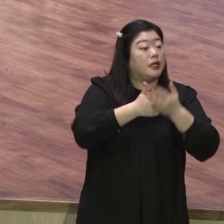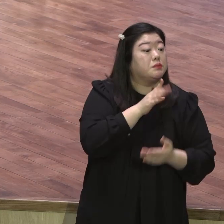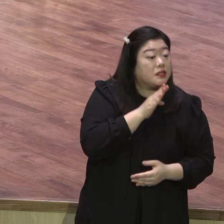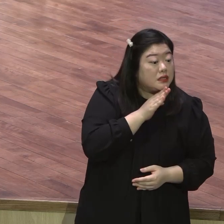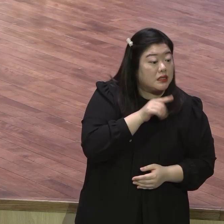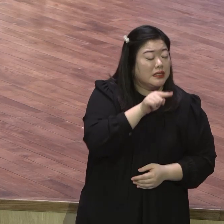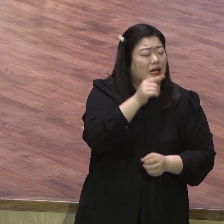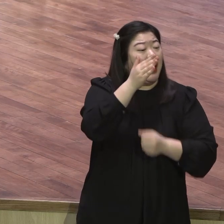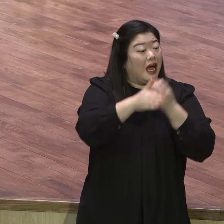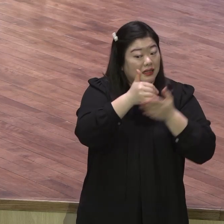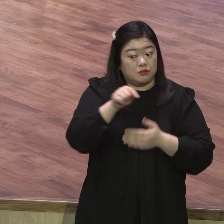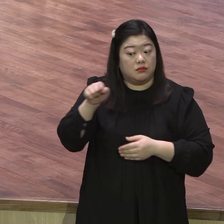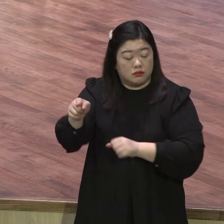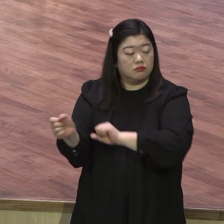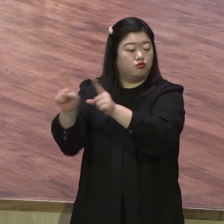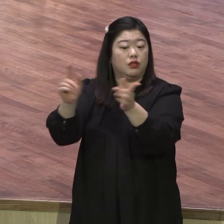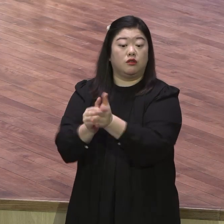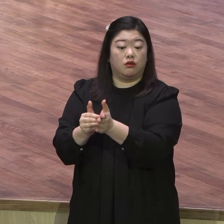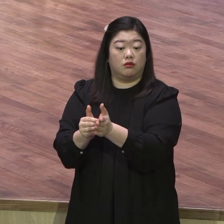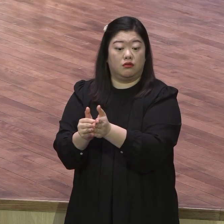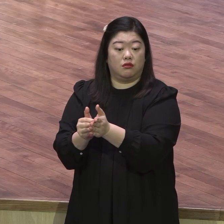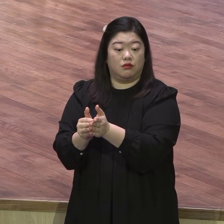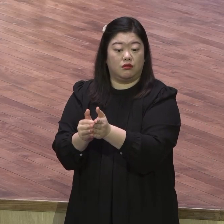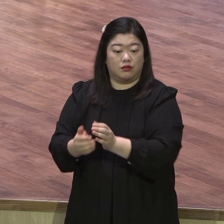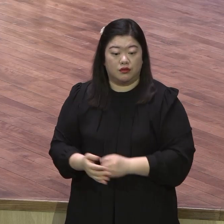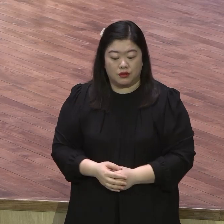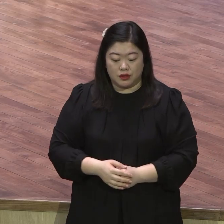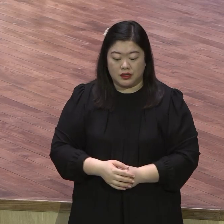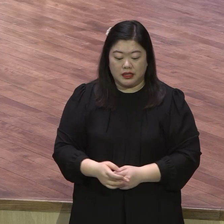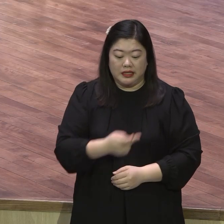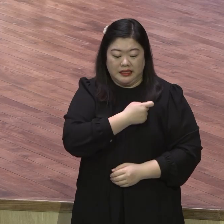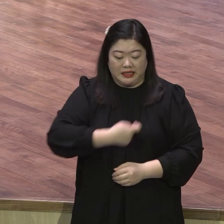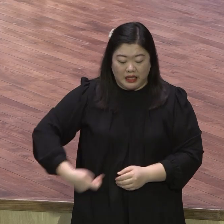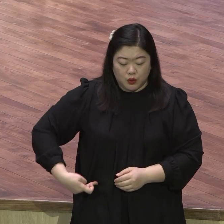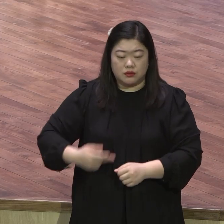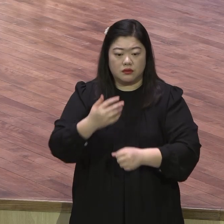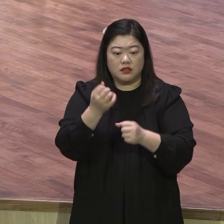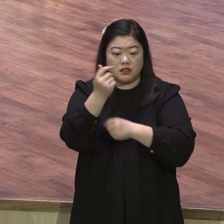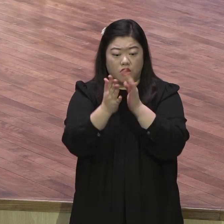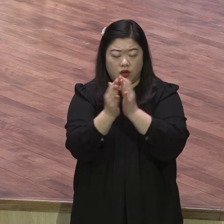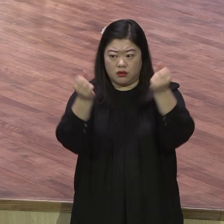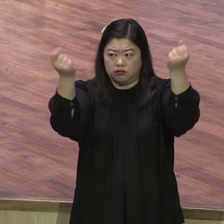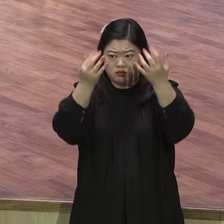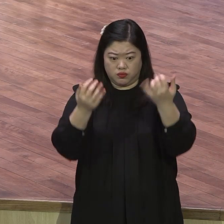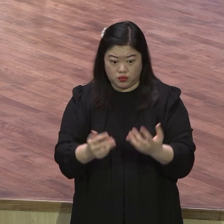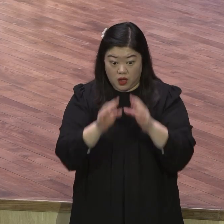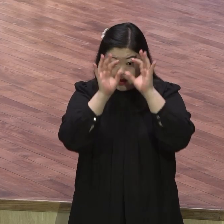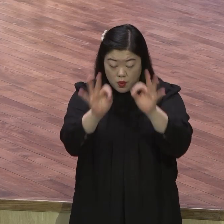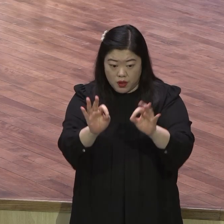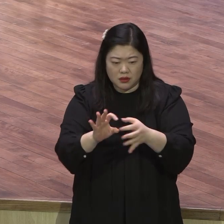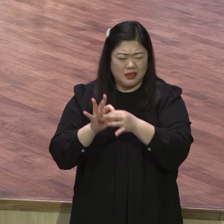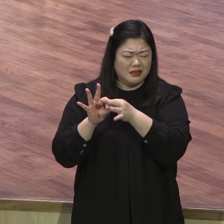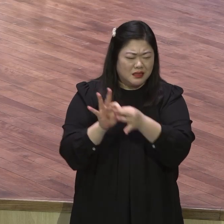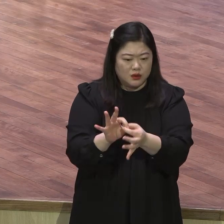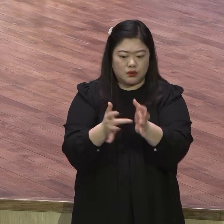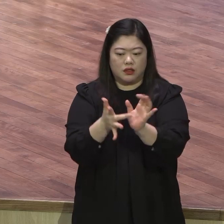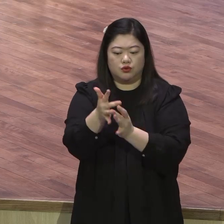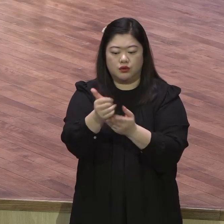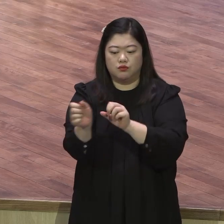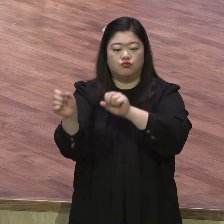바울도 사도행전 13장 30절 17장 3절 17장 31절 26장 8절에서 반복적으로